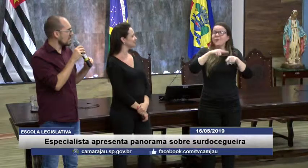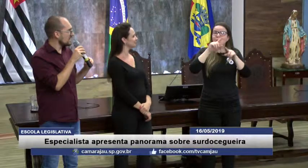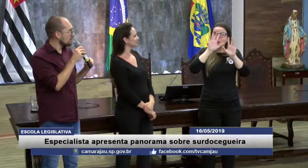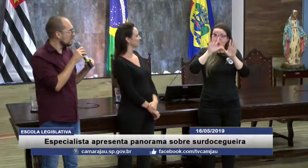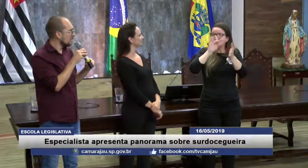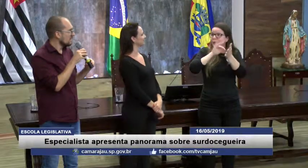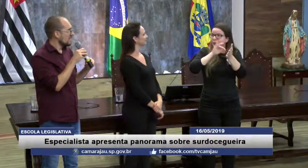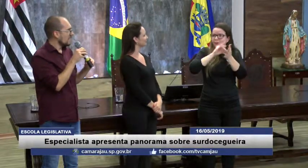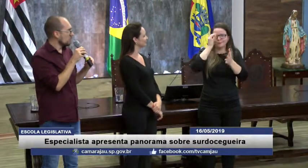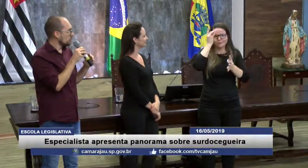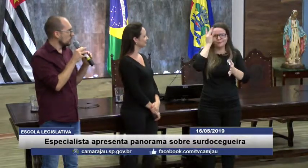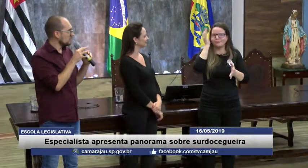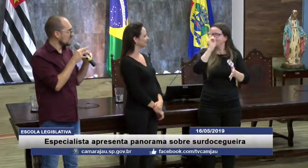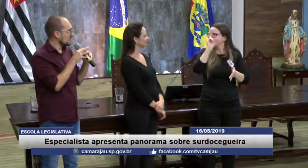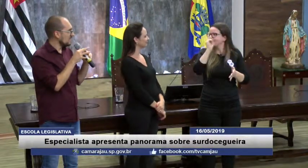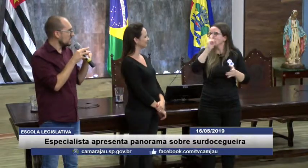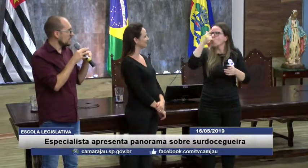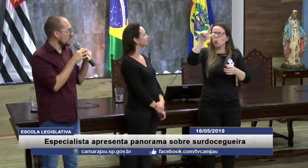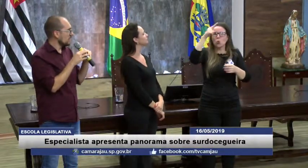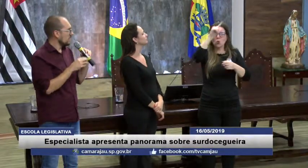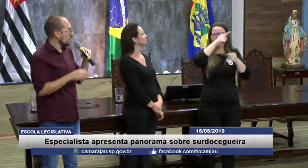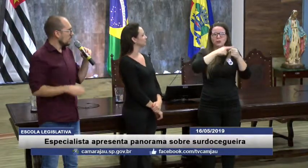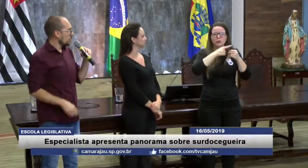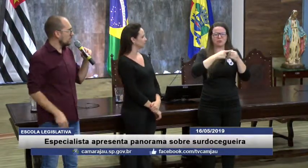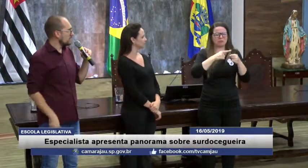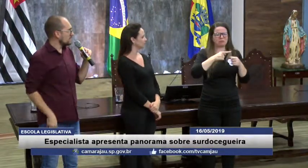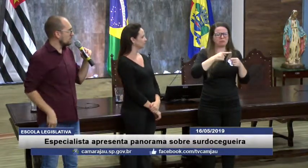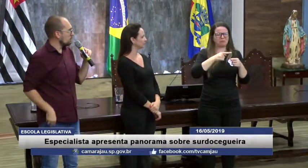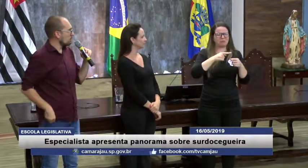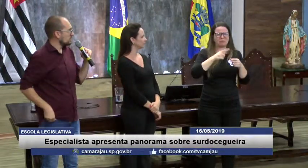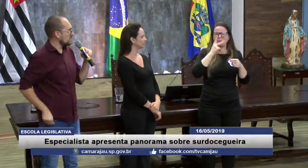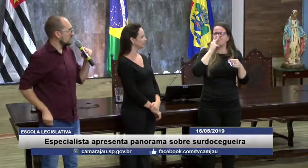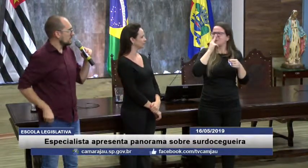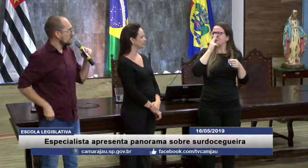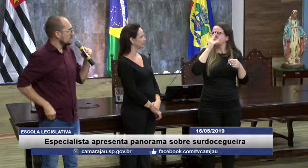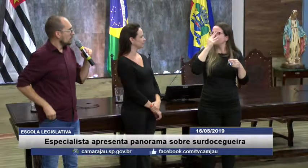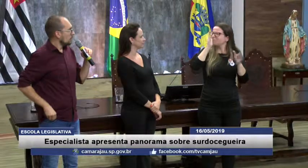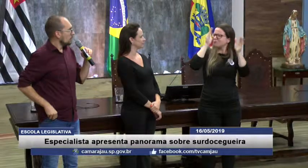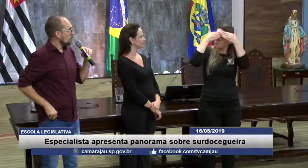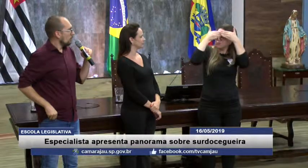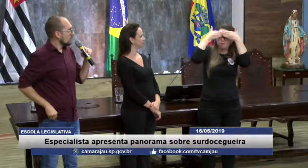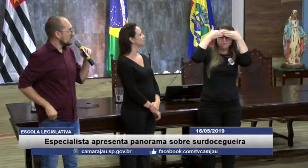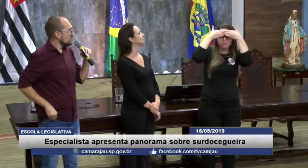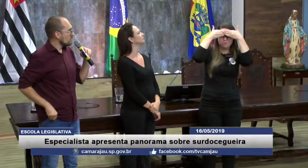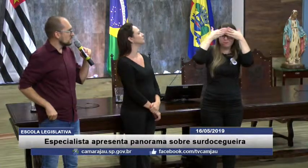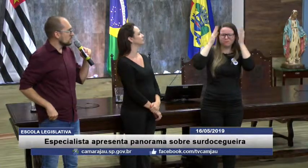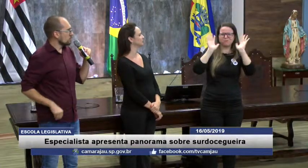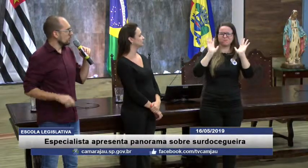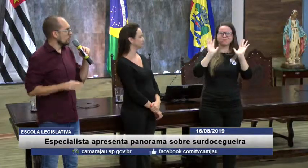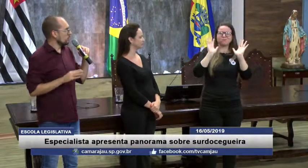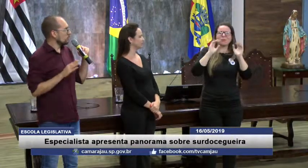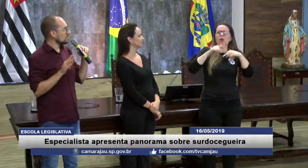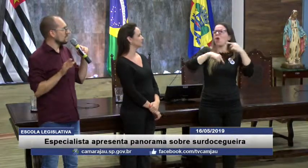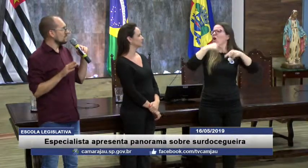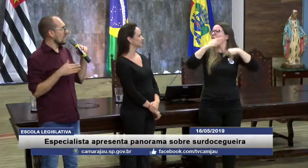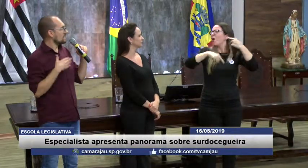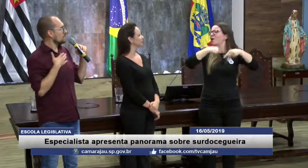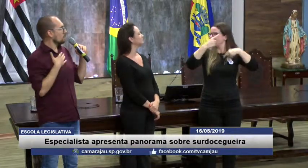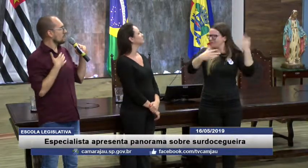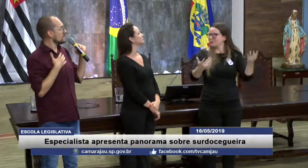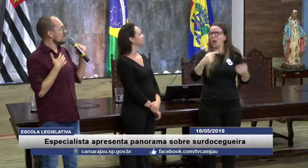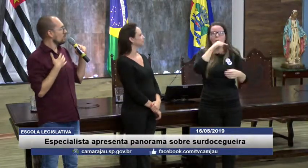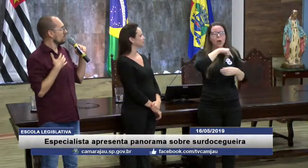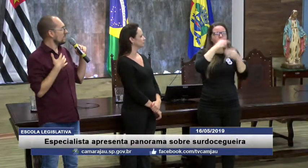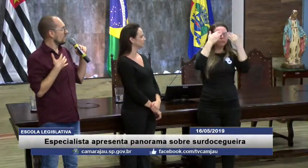principalmente à Câmara, a figura do presidente que hoje participou com a gente. Muitas vezes, quando eu vou em outras